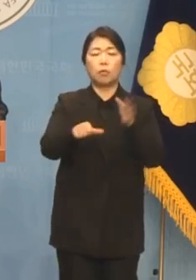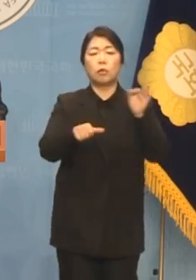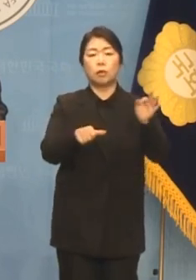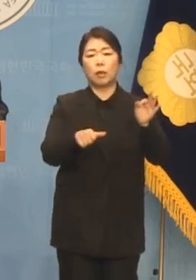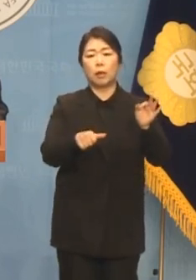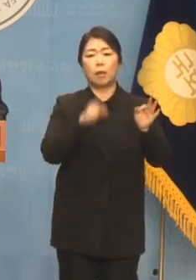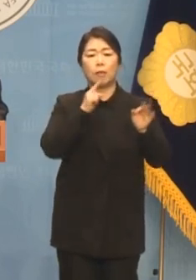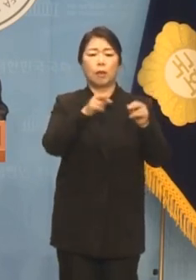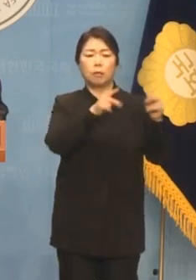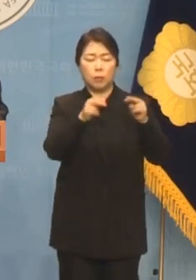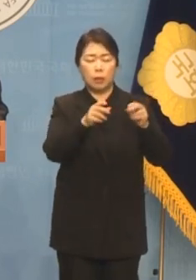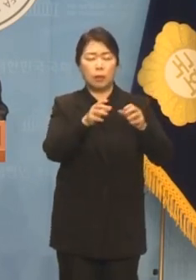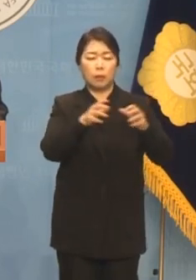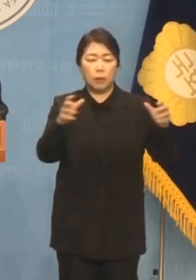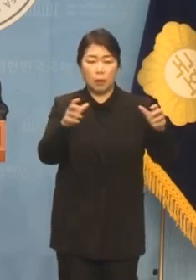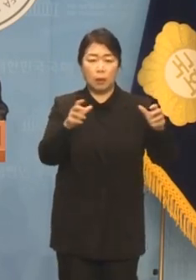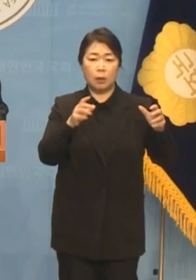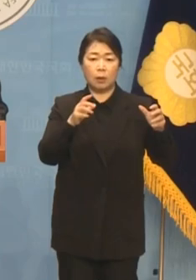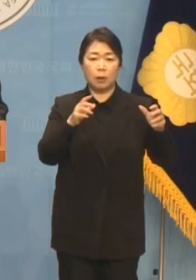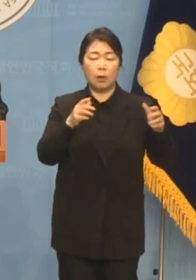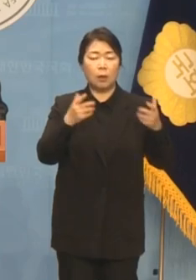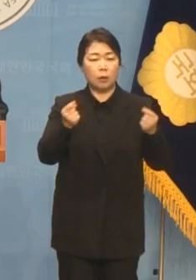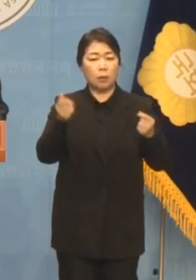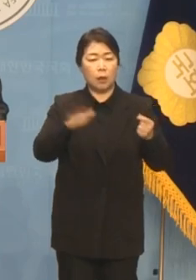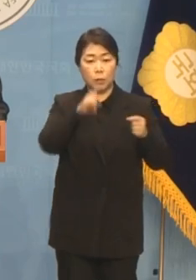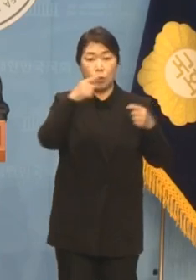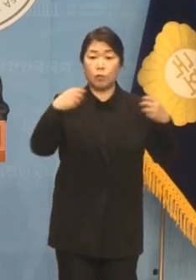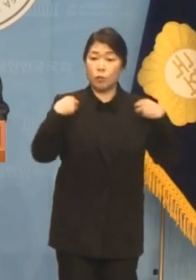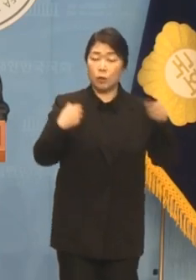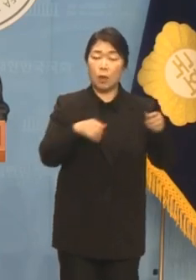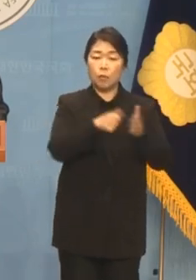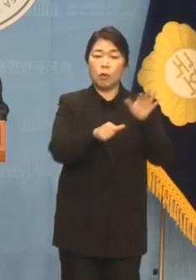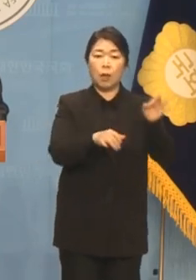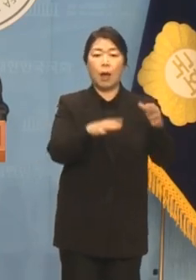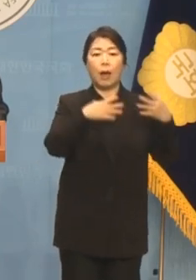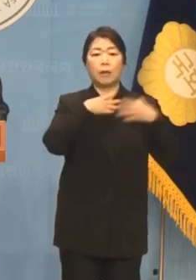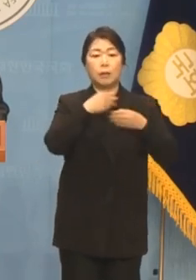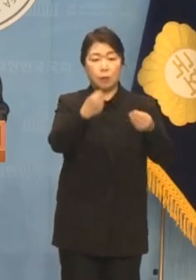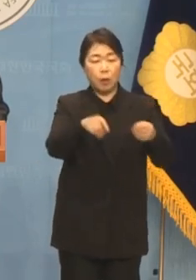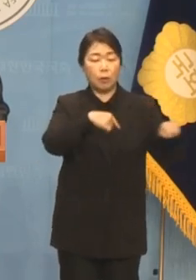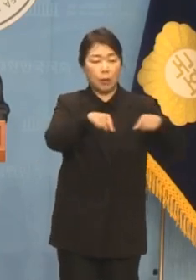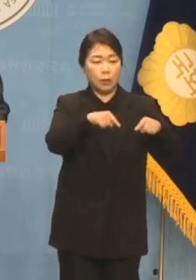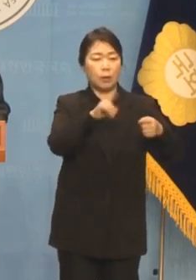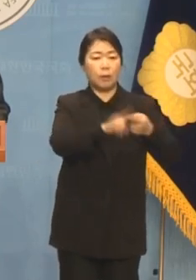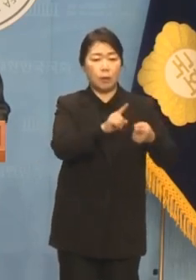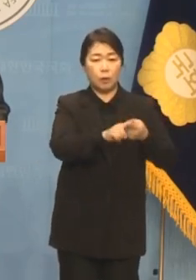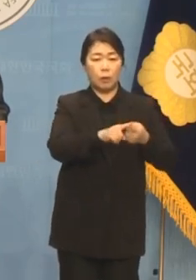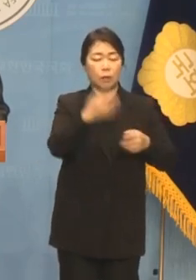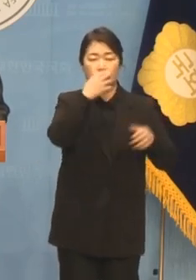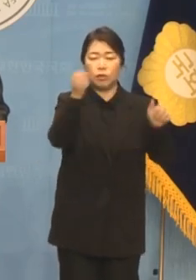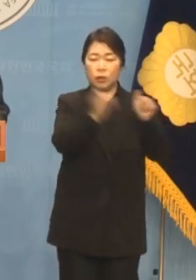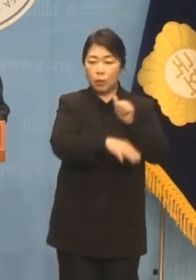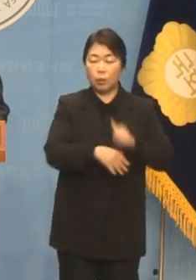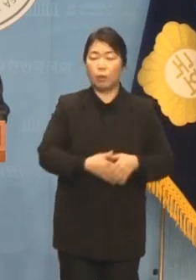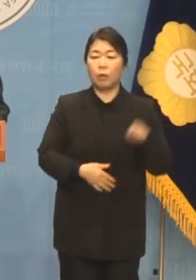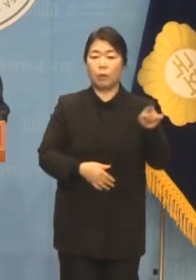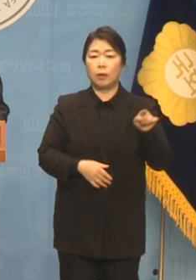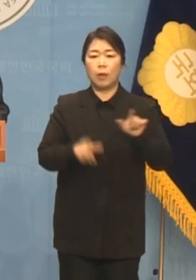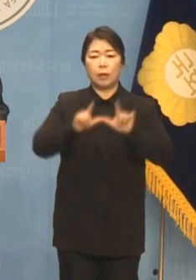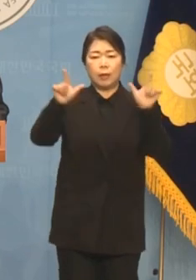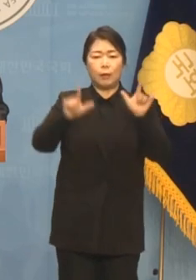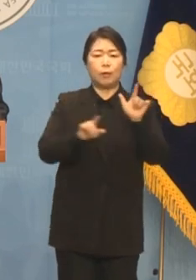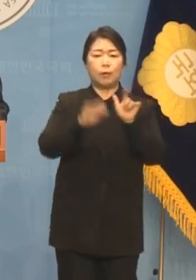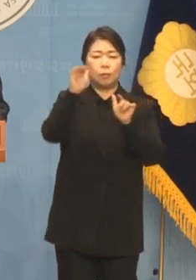논쟁도 불러일으키고 있습니다만 정부의 물가 안정 대책은 무시하고 규 변화로 인한